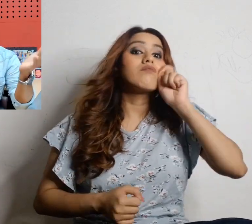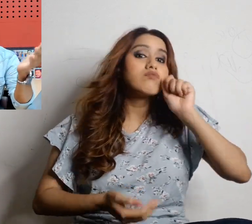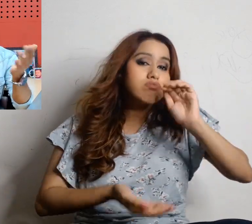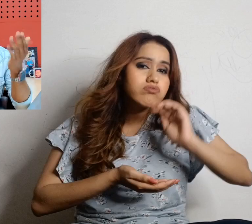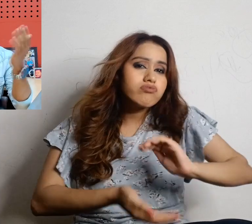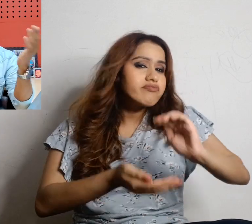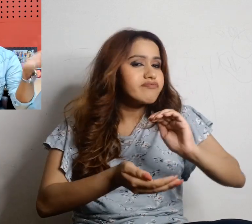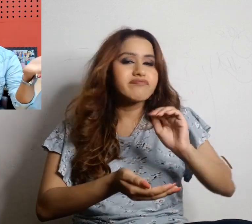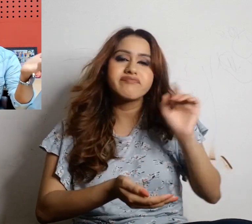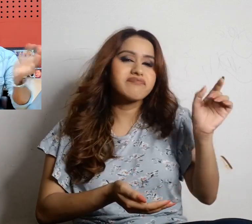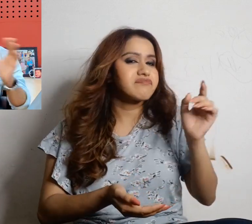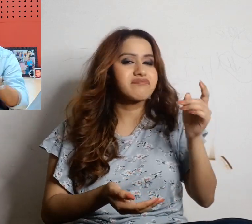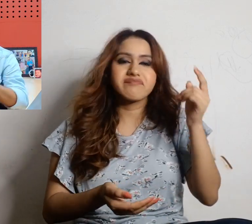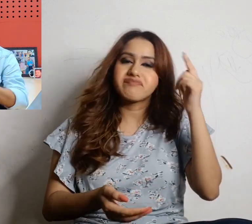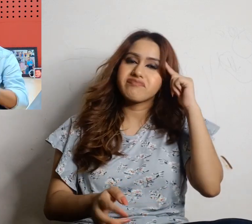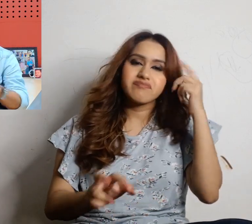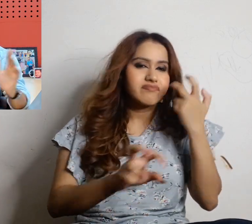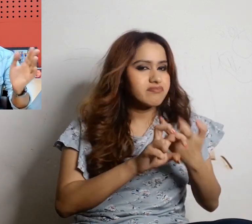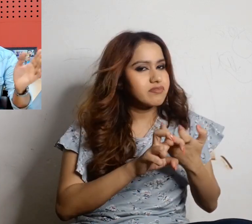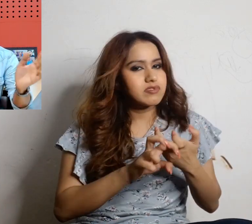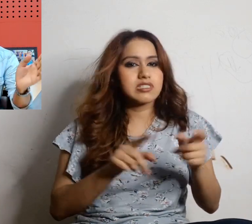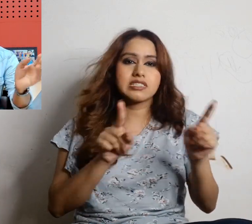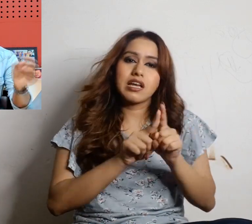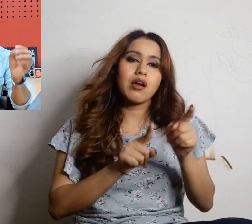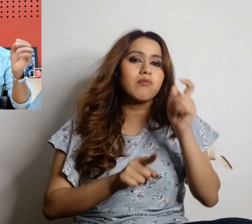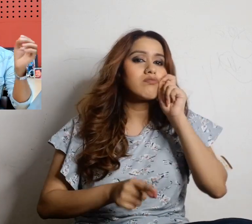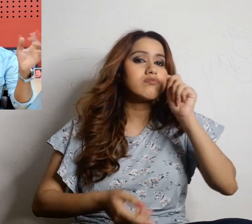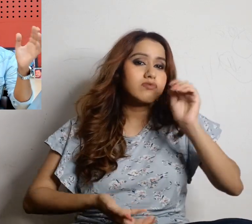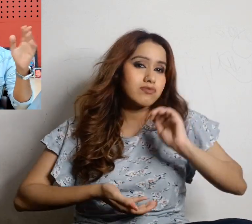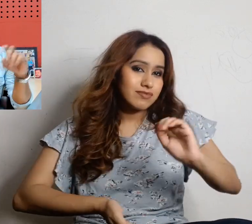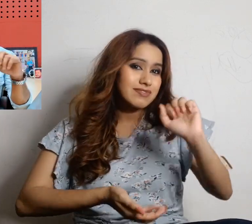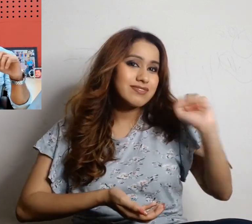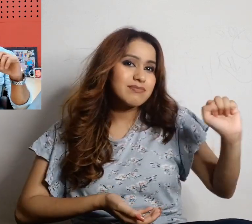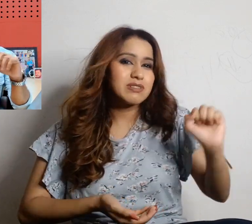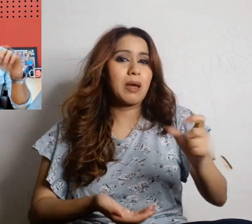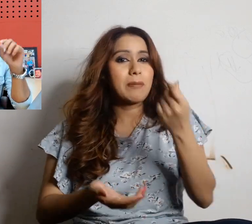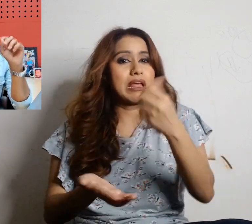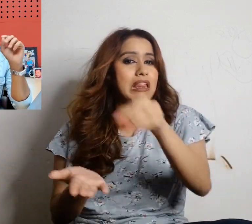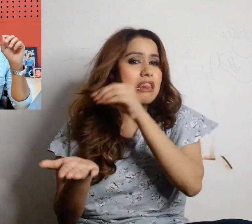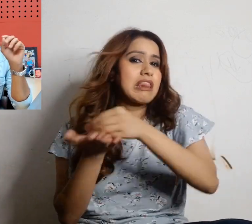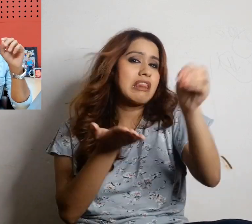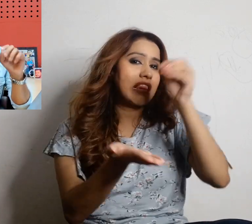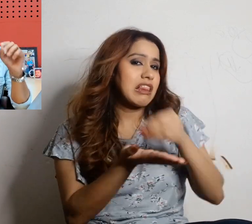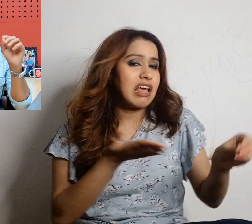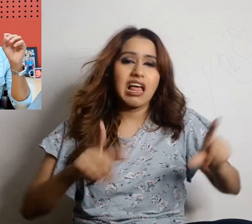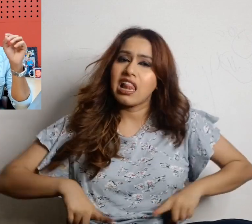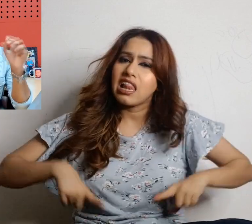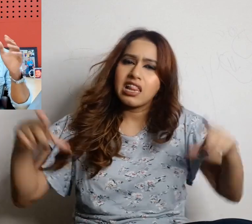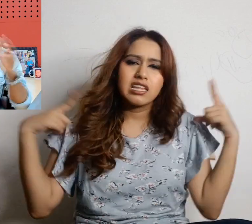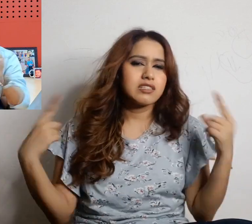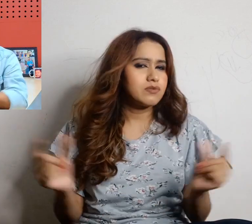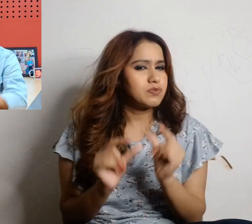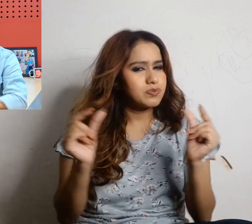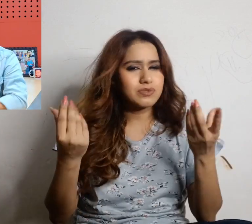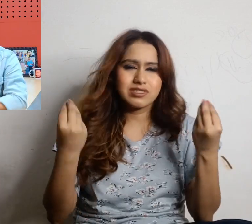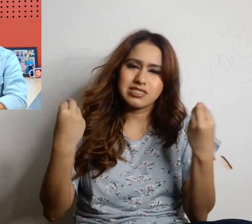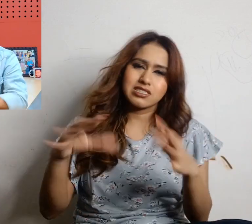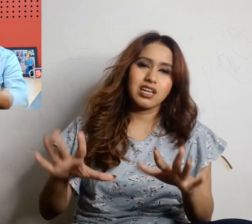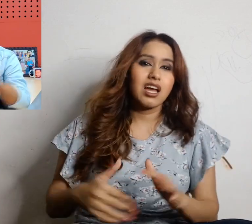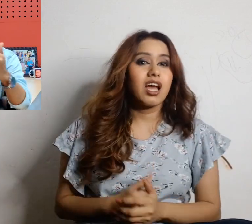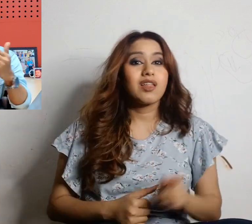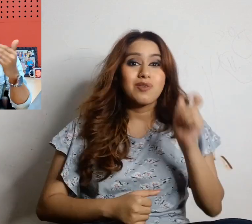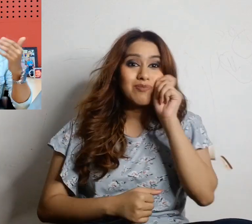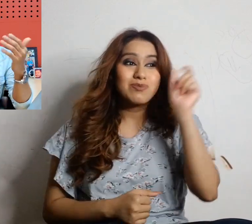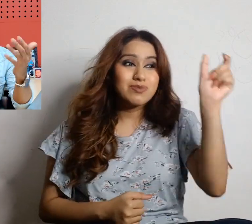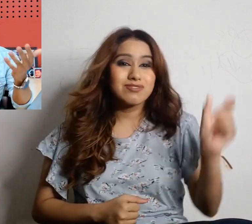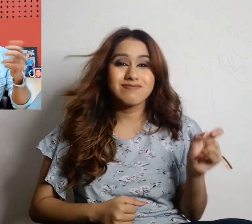धंधे पर फोकस करो, बिजनेस पर ध्यान दो, लेकिन बच्चे को सिर्फ और सिर्फ पैसा उड़ाना था। उसे लाइफ से कोई लेना देना नहीं था।